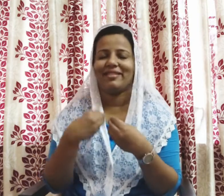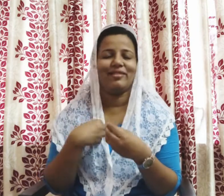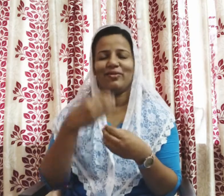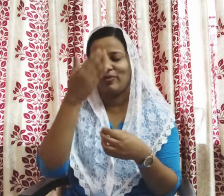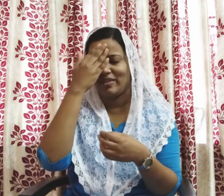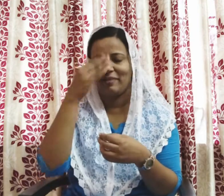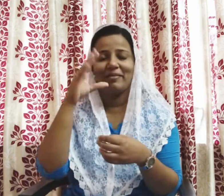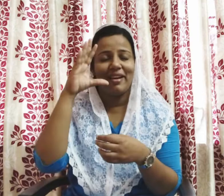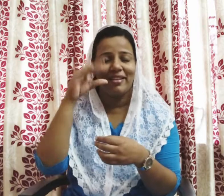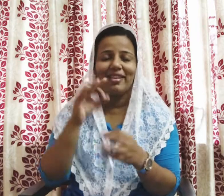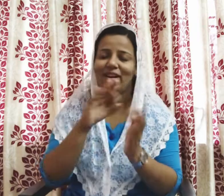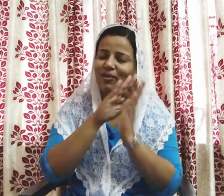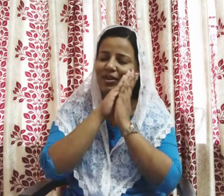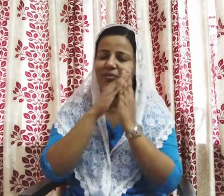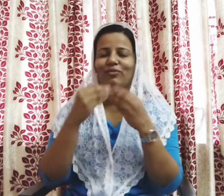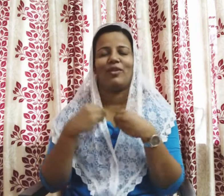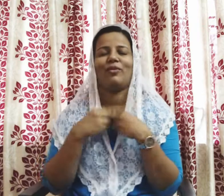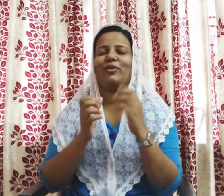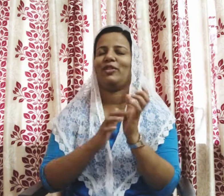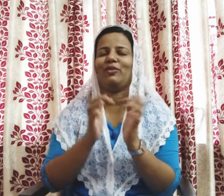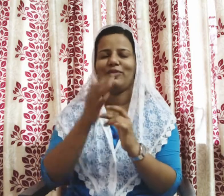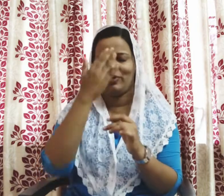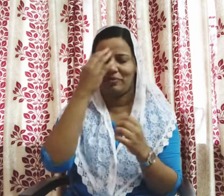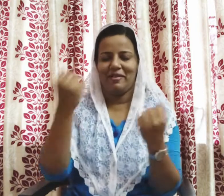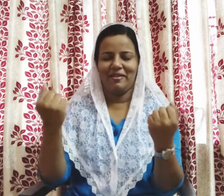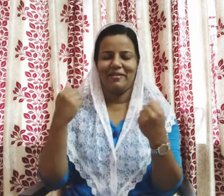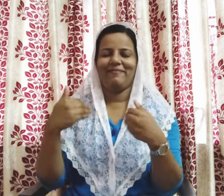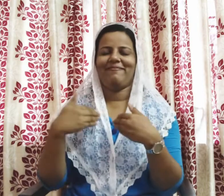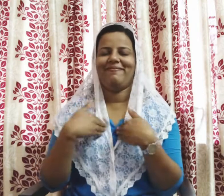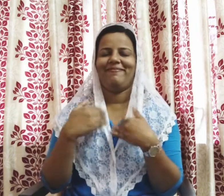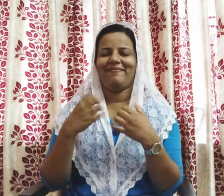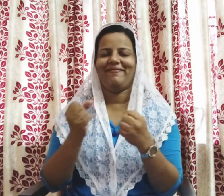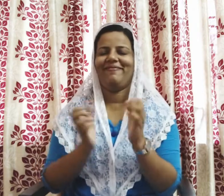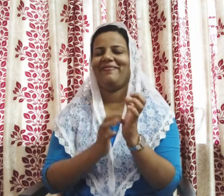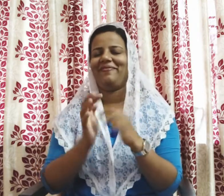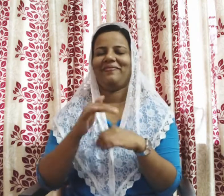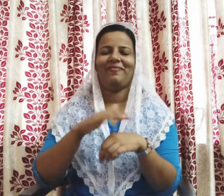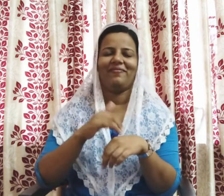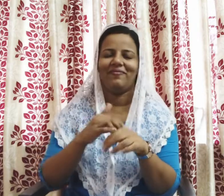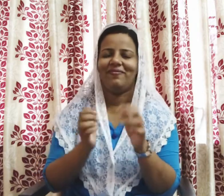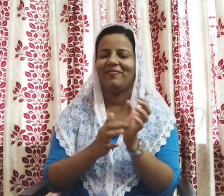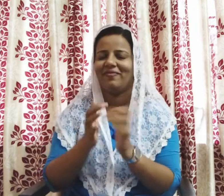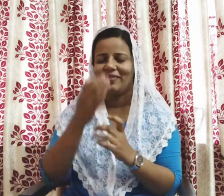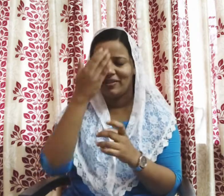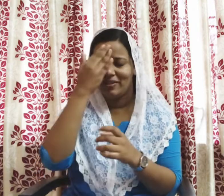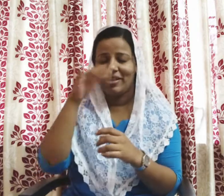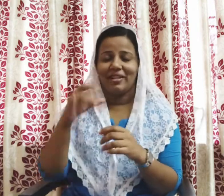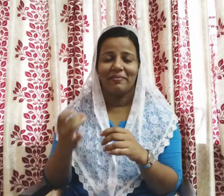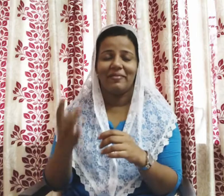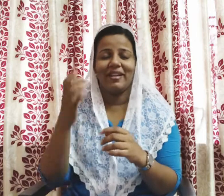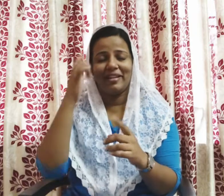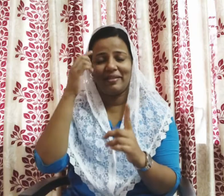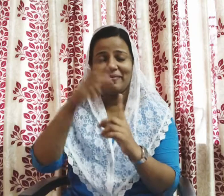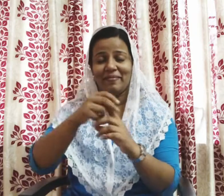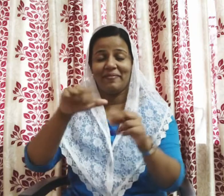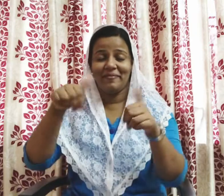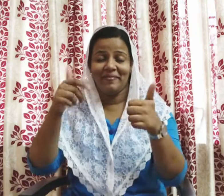തന്ന നല്ല ഉറക്കത്തിനായിട്ട് സ്തോത്രം. ആരോഗ്യത്തോടെ സൗഖ്യത്തോടെ ഈ പ്രഭാതത്തിൽ ഉണർത്തിയതിനായി സ്തോത്രം. ഈ പകൽക്കാലവും ഞങ്ങളെ ജയകരമായി